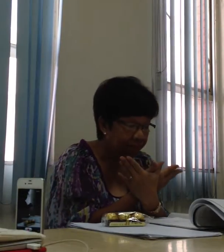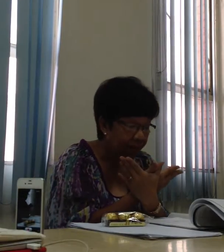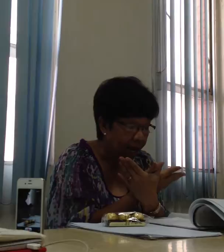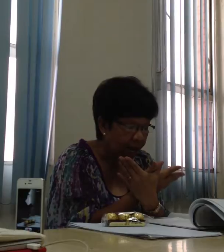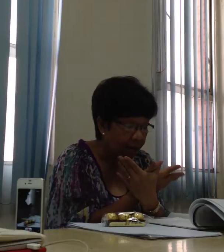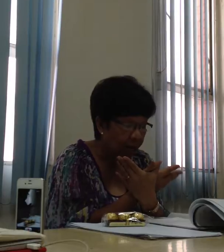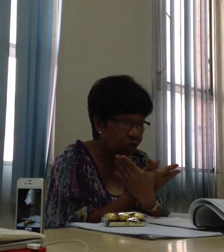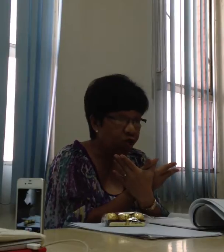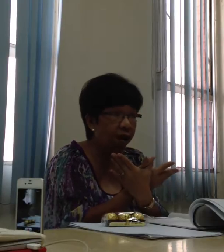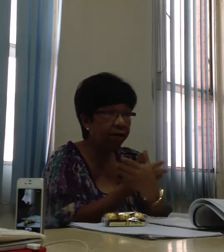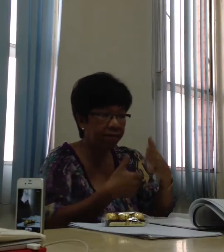Shark. Now, shark.